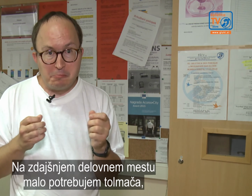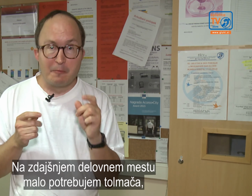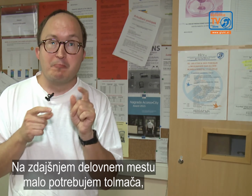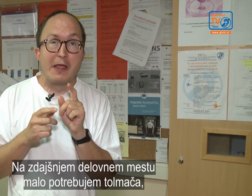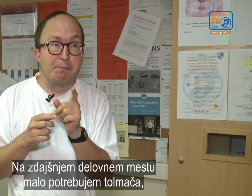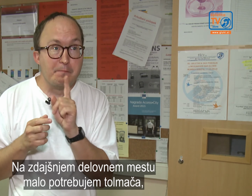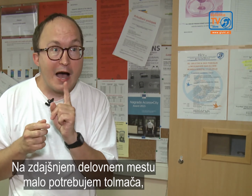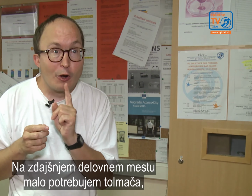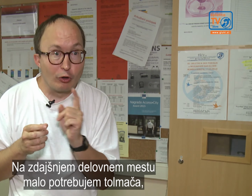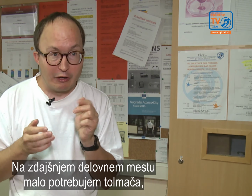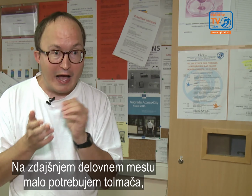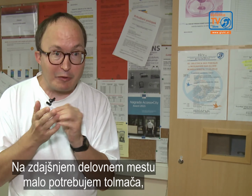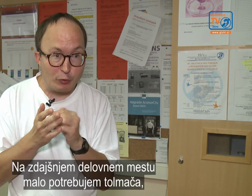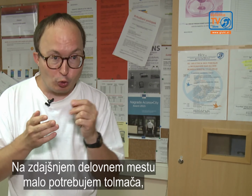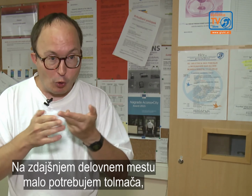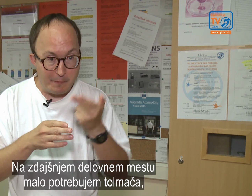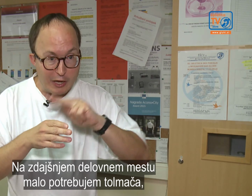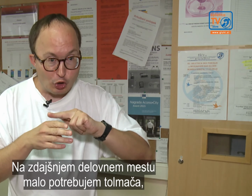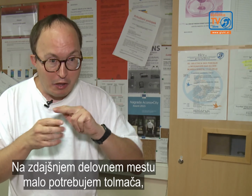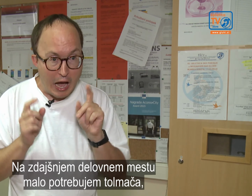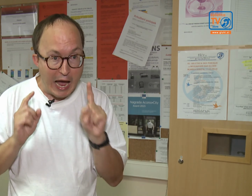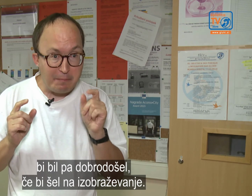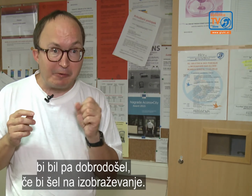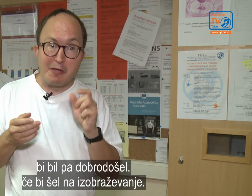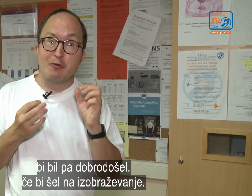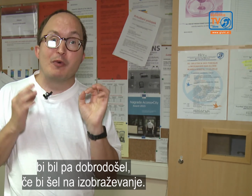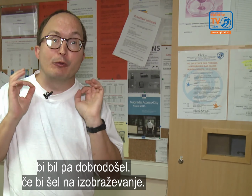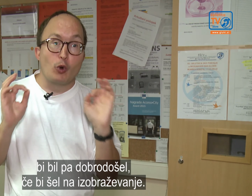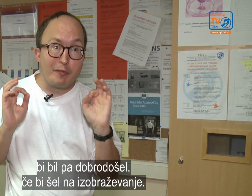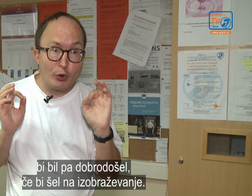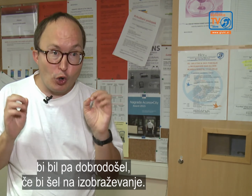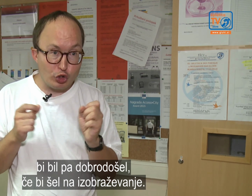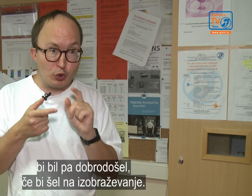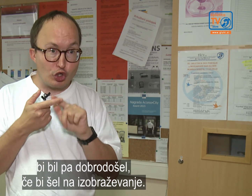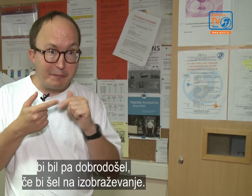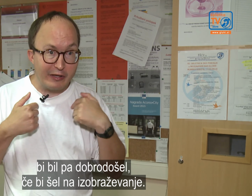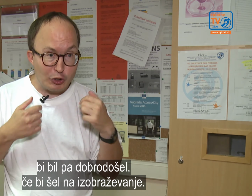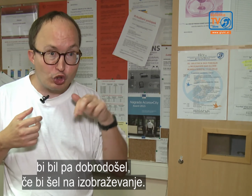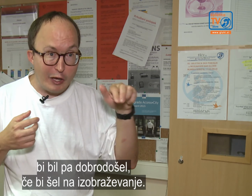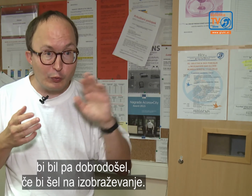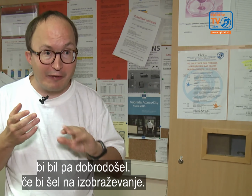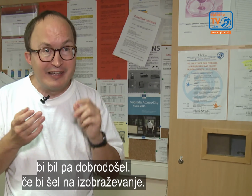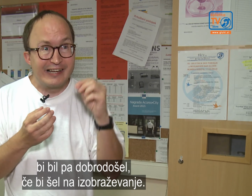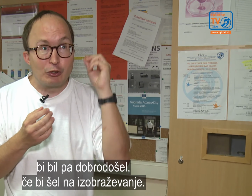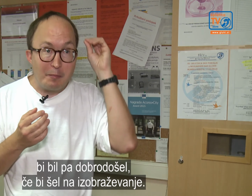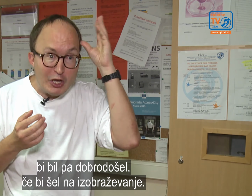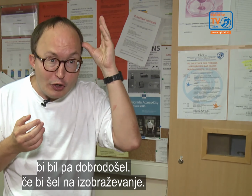mestu malo rabim tolmača, ampak bi bil pa dobrodošel, če bi jaz šel